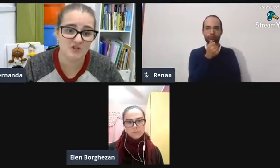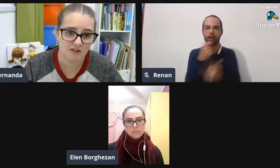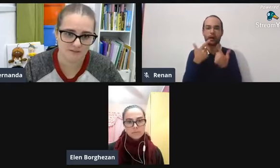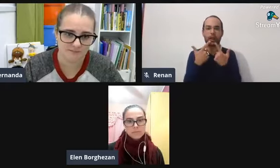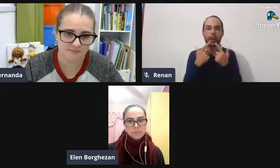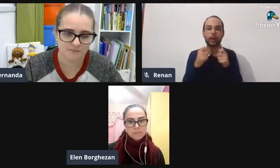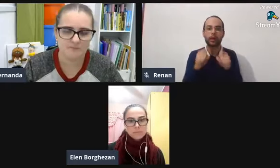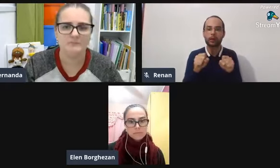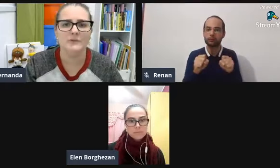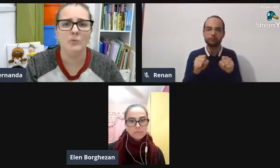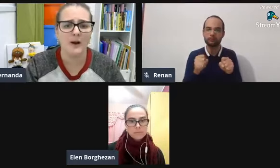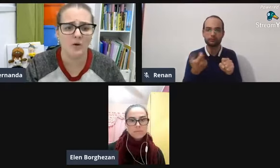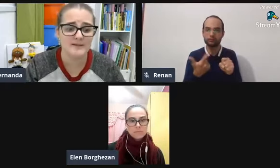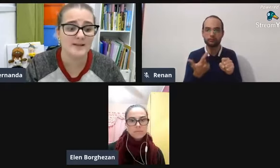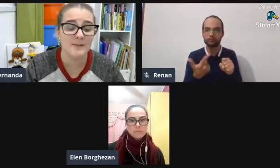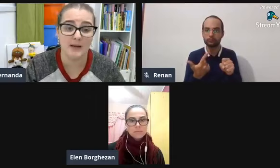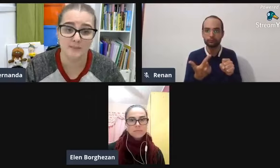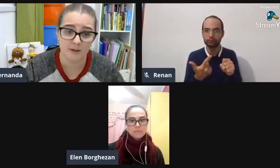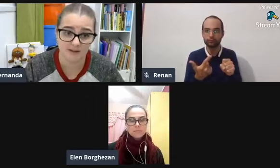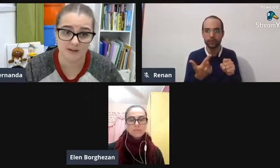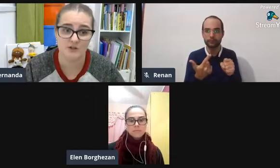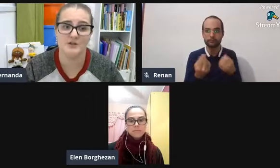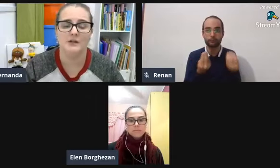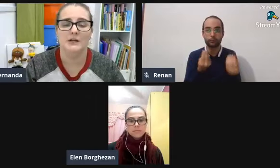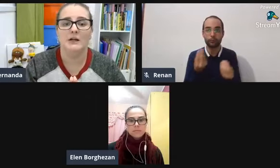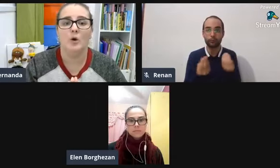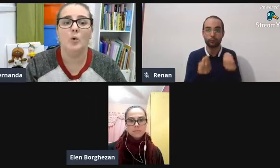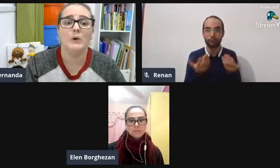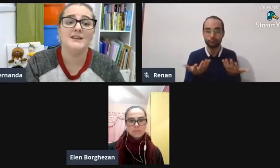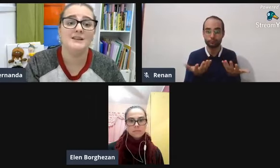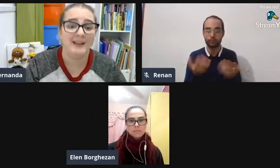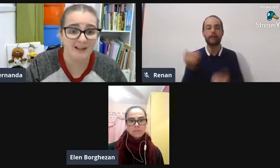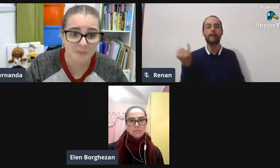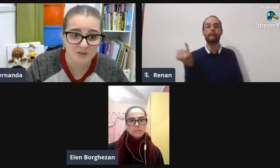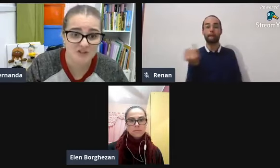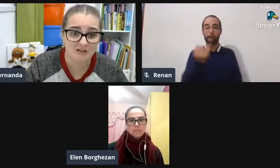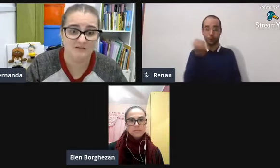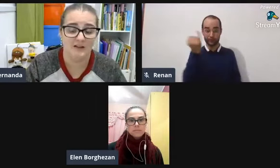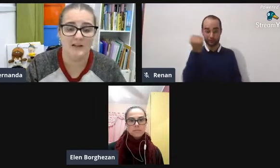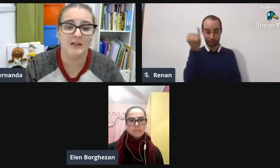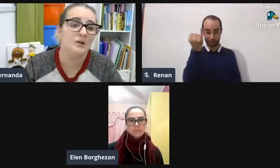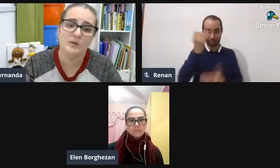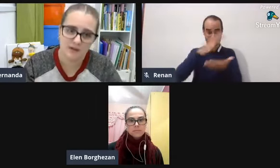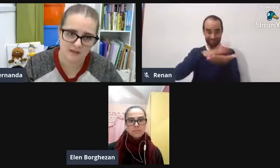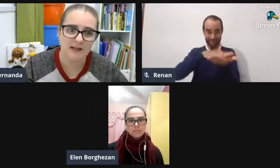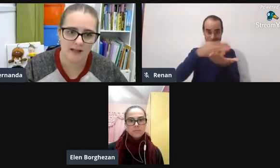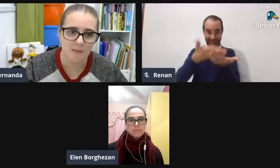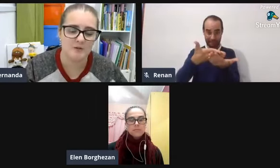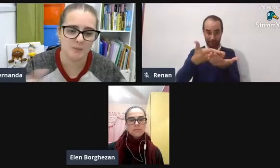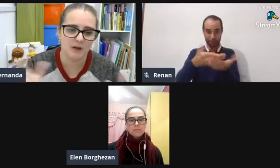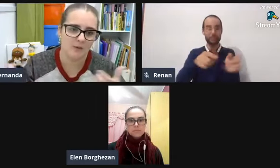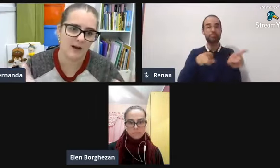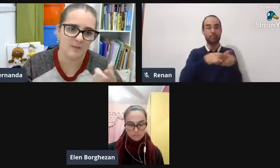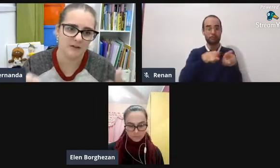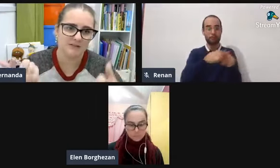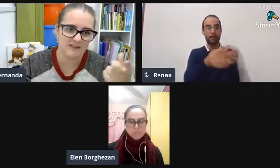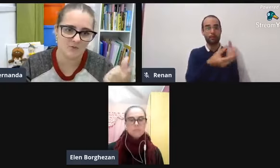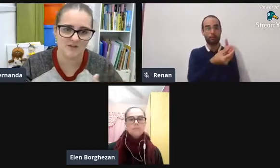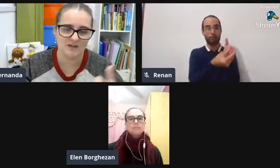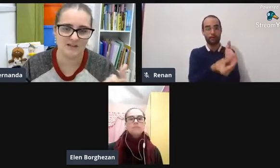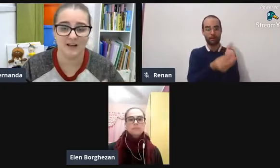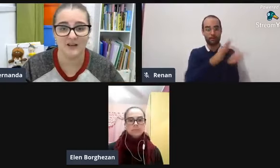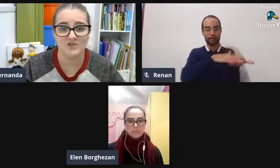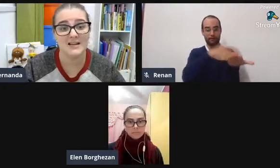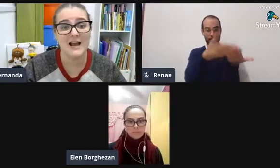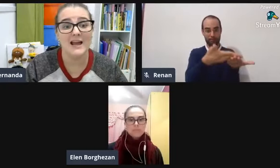dela atendida. Uma coisa que é bem importante, o intérprete e o guia-intérprete, porque eu acabo falando das